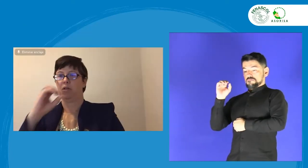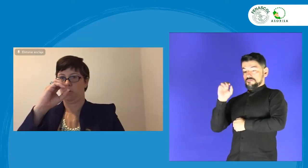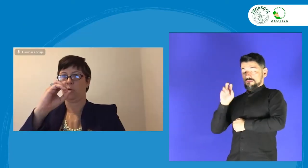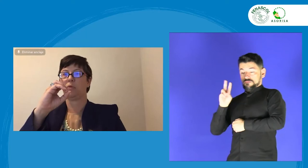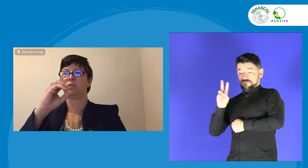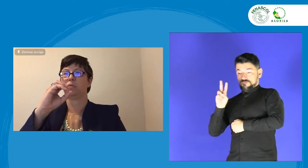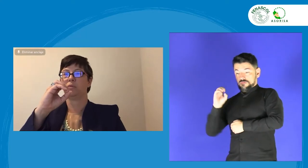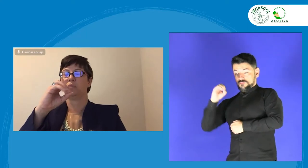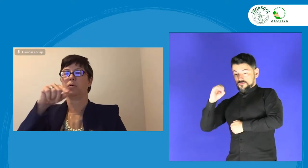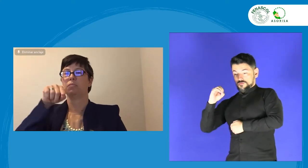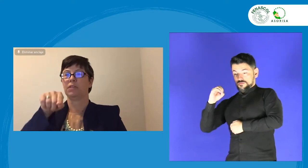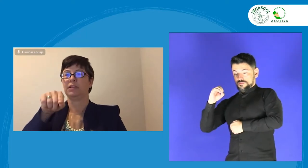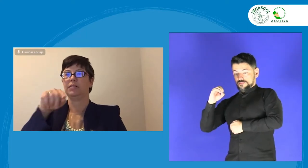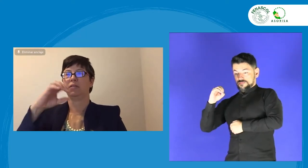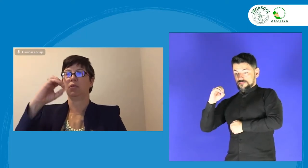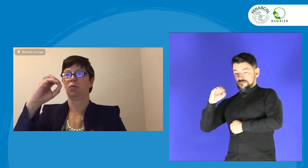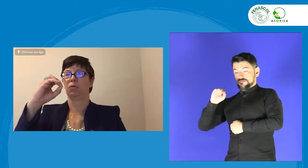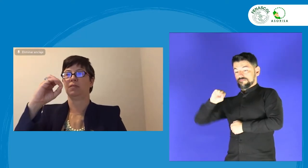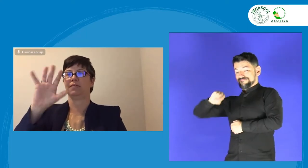0.5%,